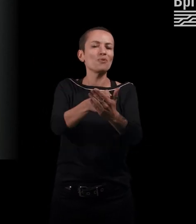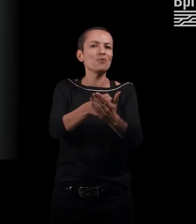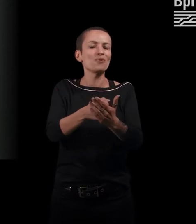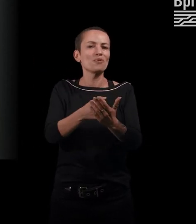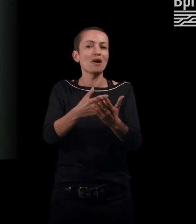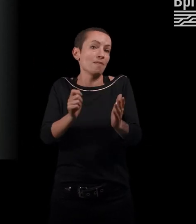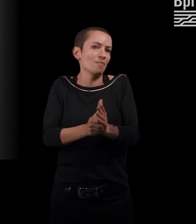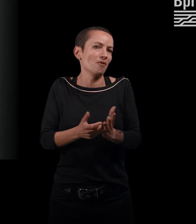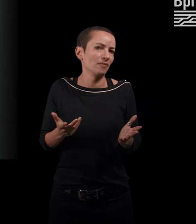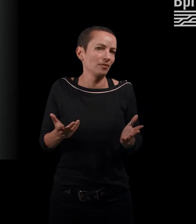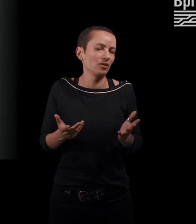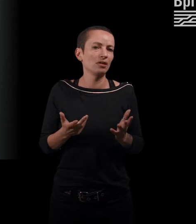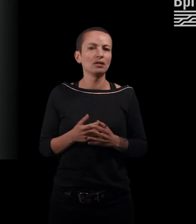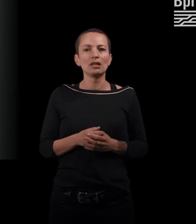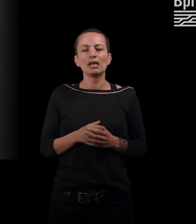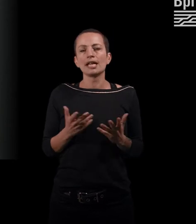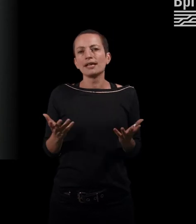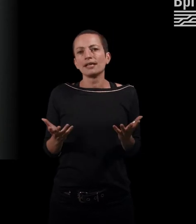s'accomplir un moment.